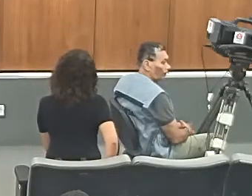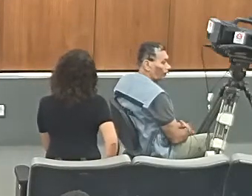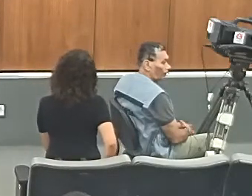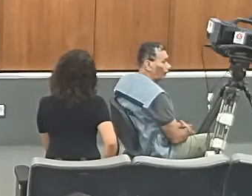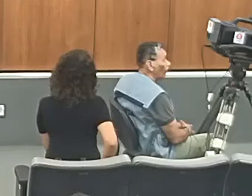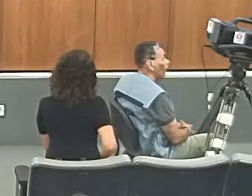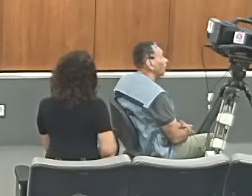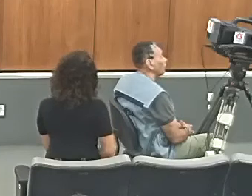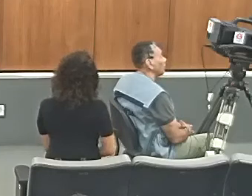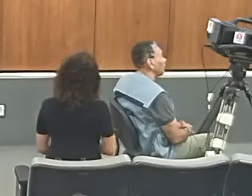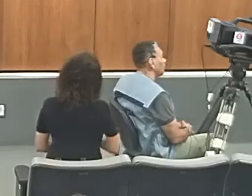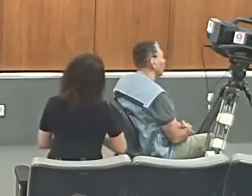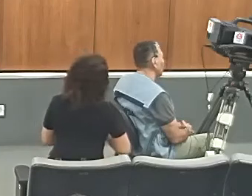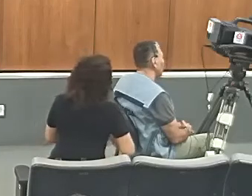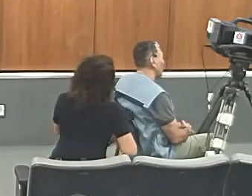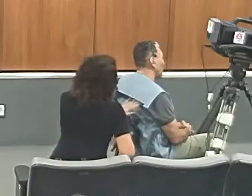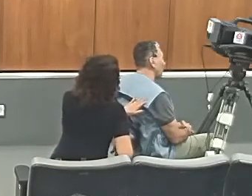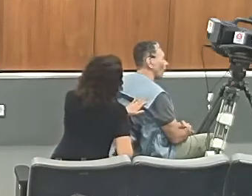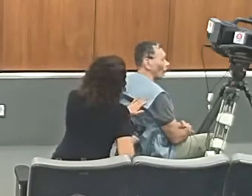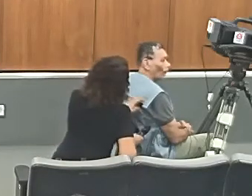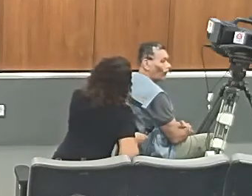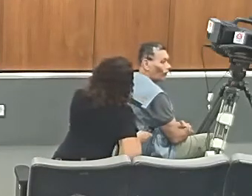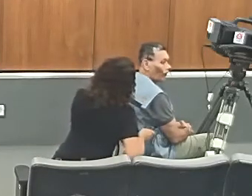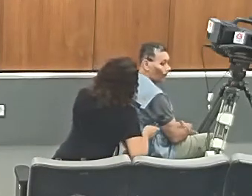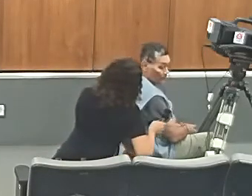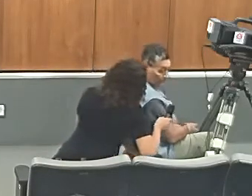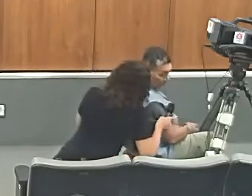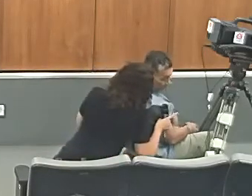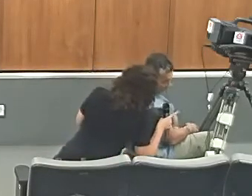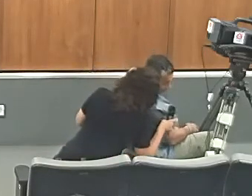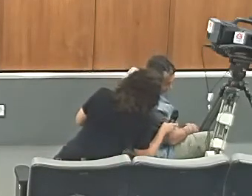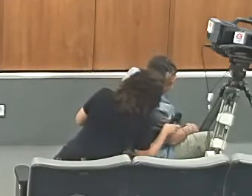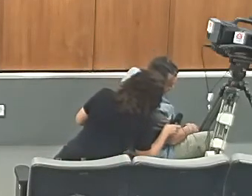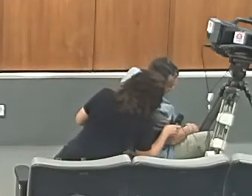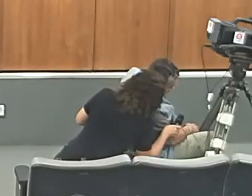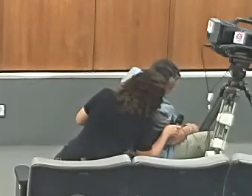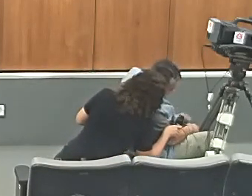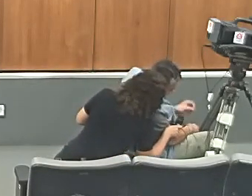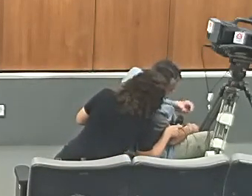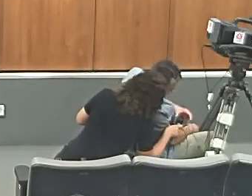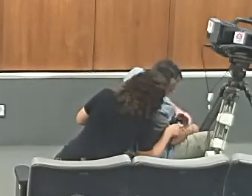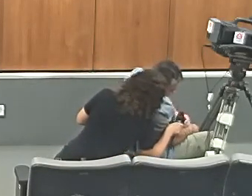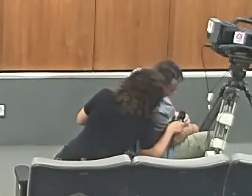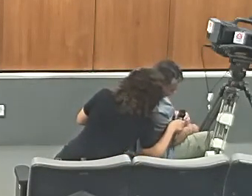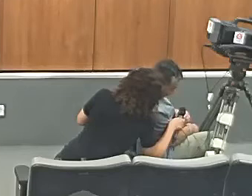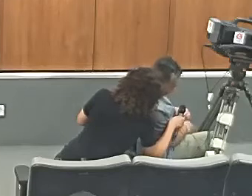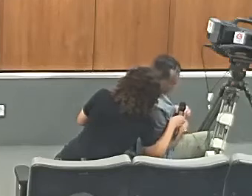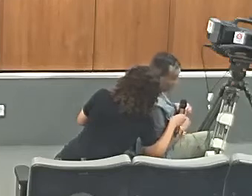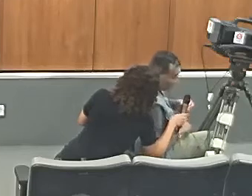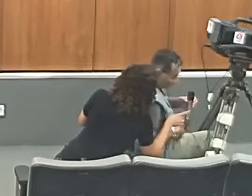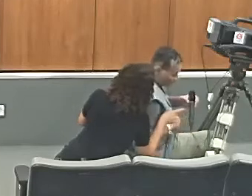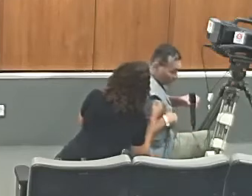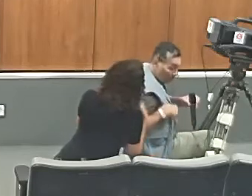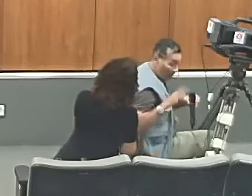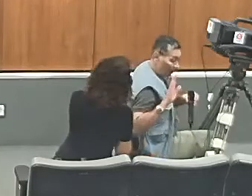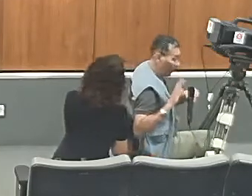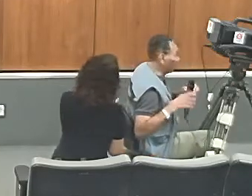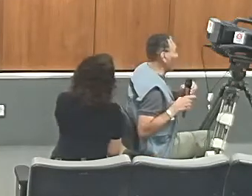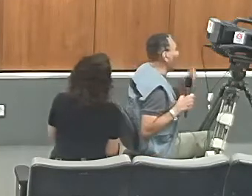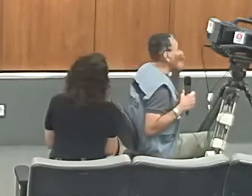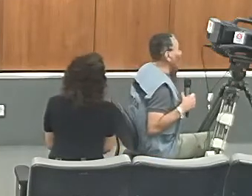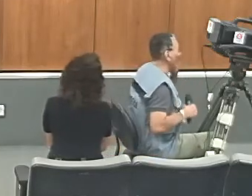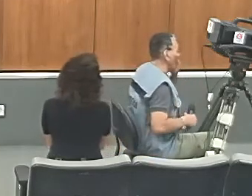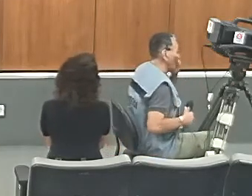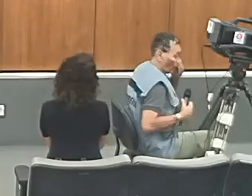não tem jeito militante desde que nasci o governador sabe disso quando me nomeou então é papel nosso